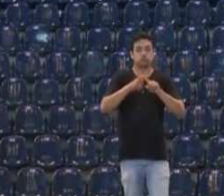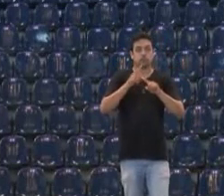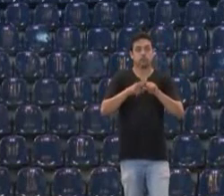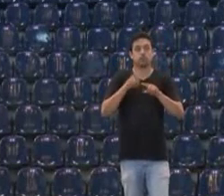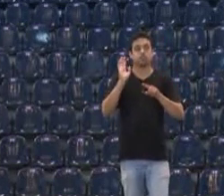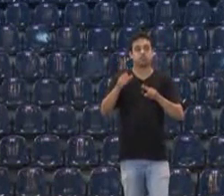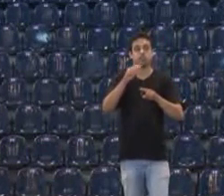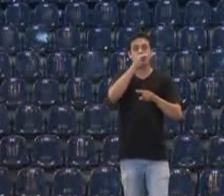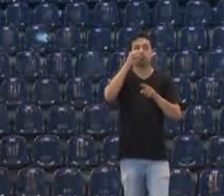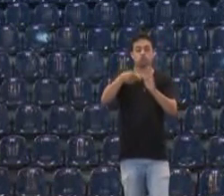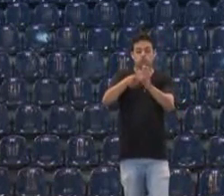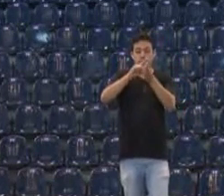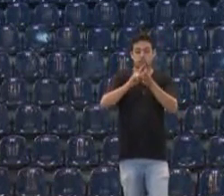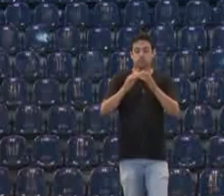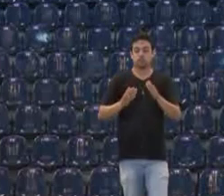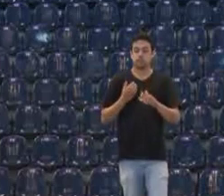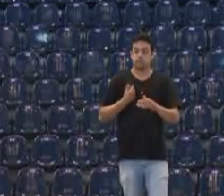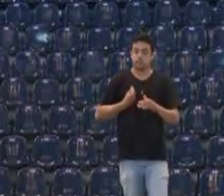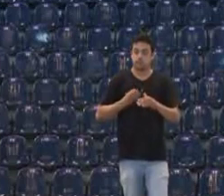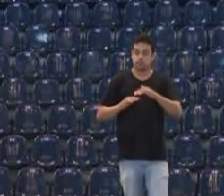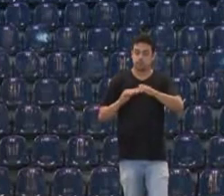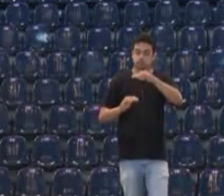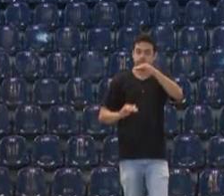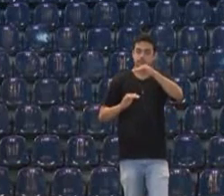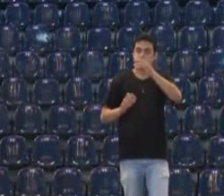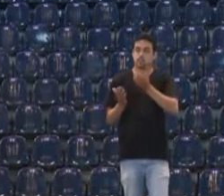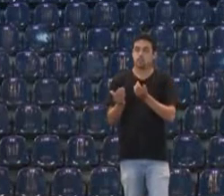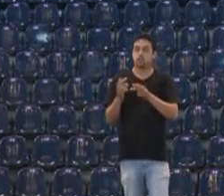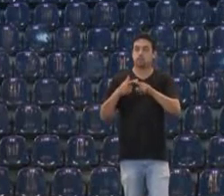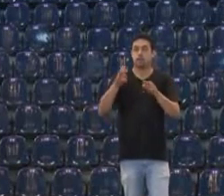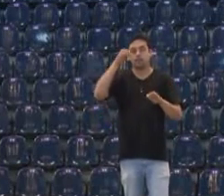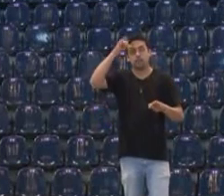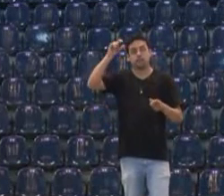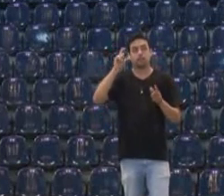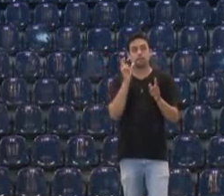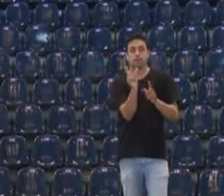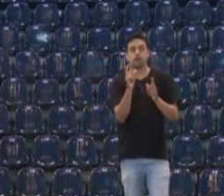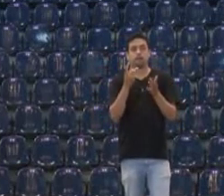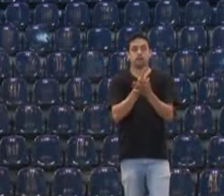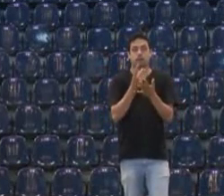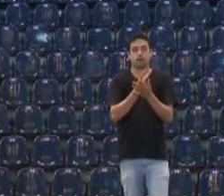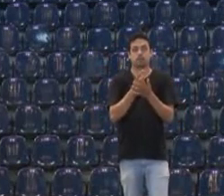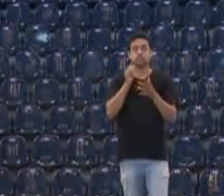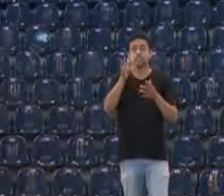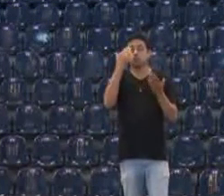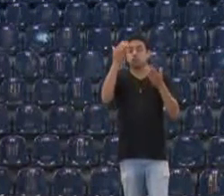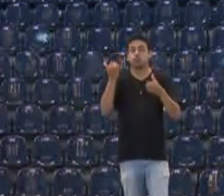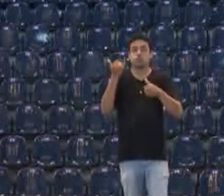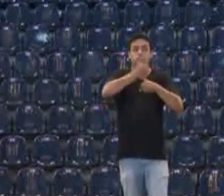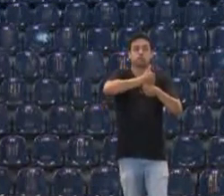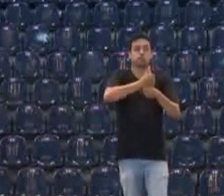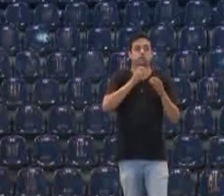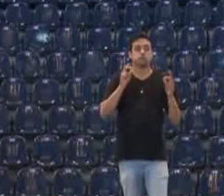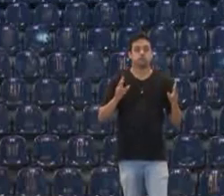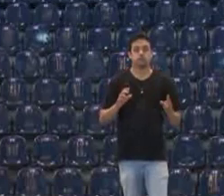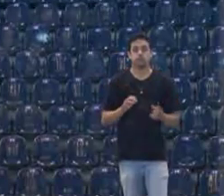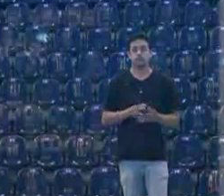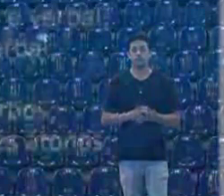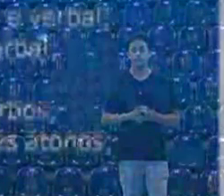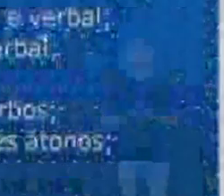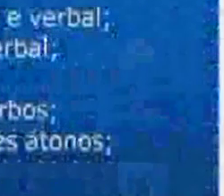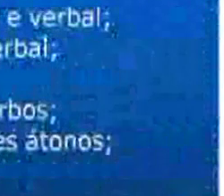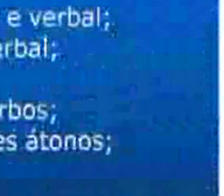que antecede a vida adulta. Mas não escreva errado. Na dúvida, substitua. Tá certo? Na dúvida,